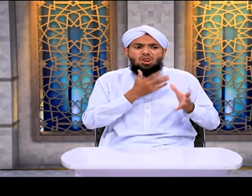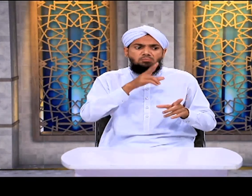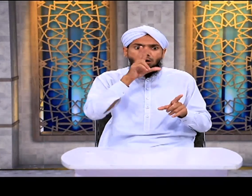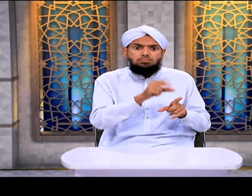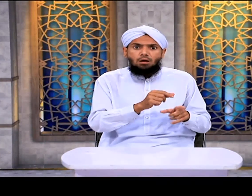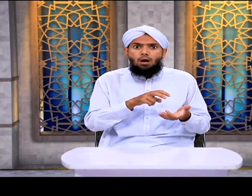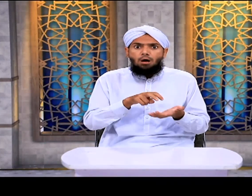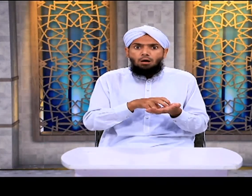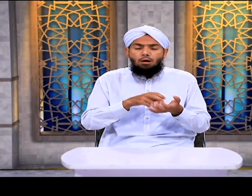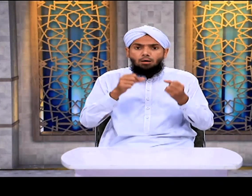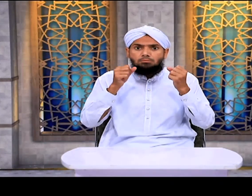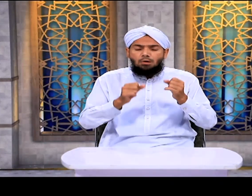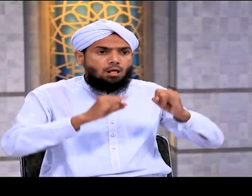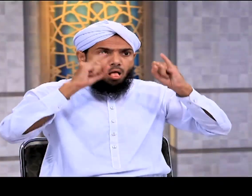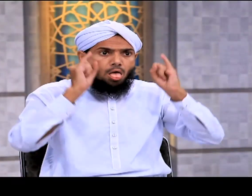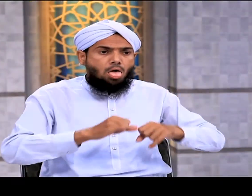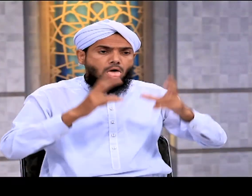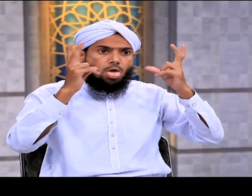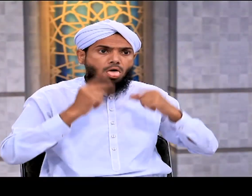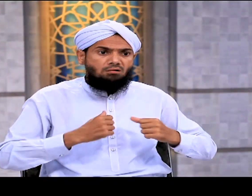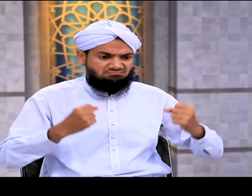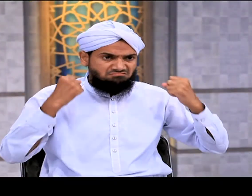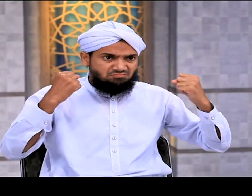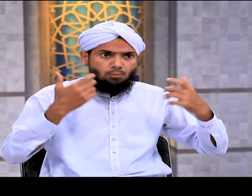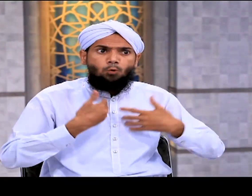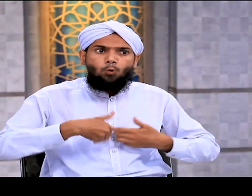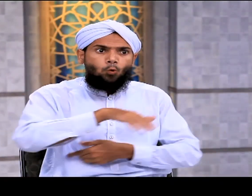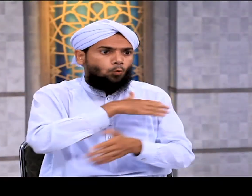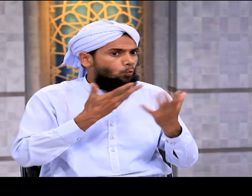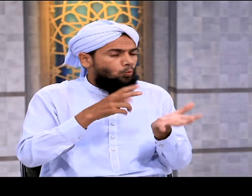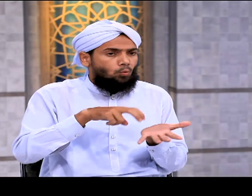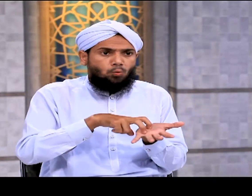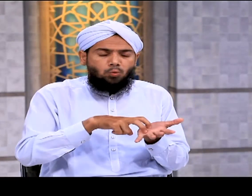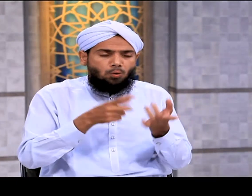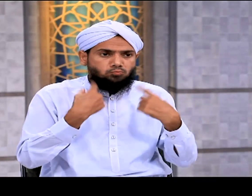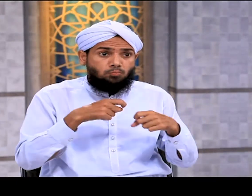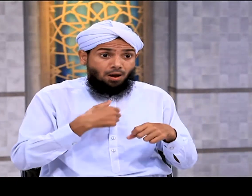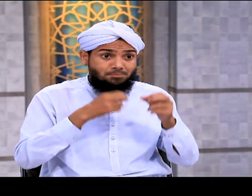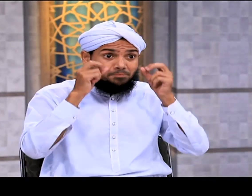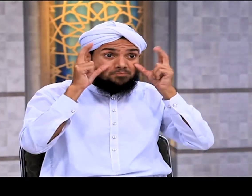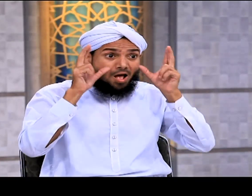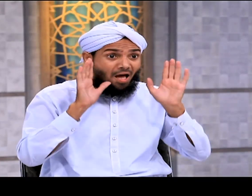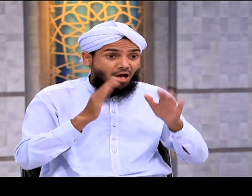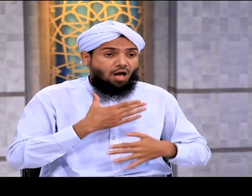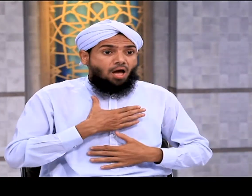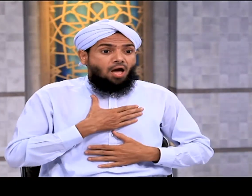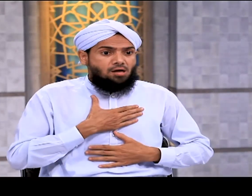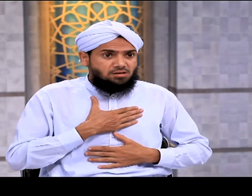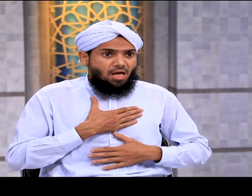برداشت کرنا ہم میں سے کسی کے بس کی بات نہیں ہے۔ ابھی ہم زندہ ہیں، ہماری سانسیں چل رہی ہیں،